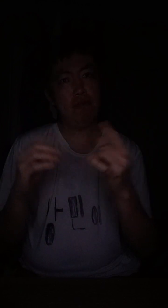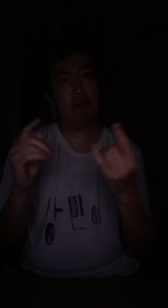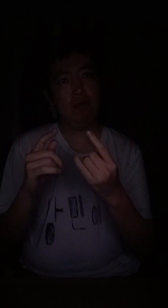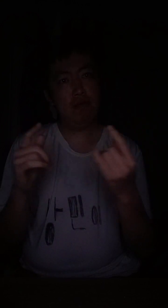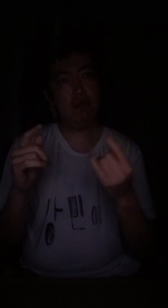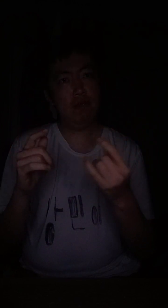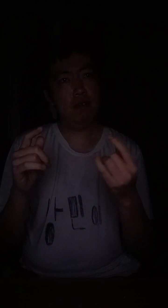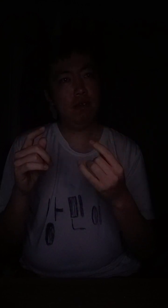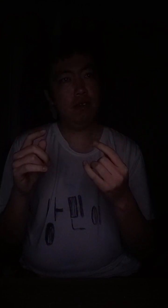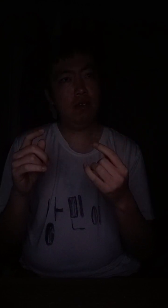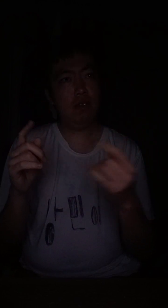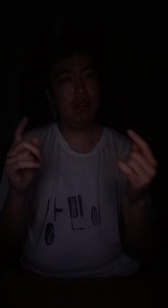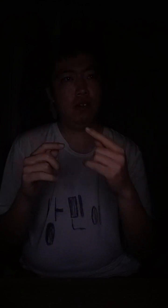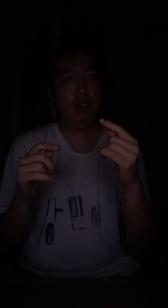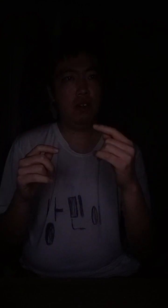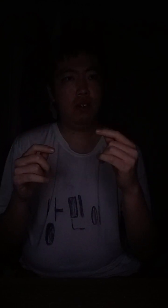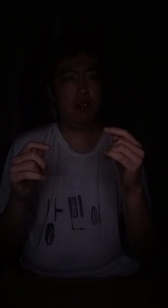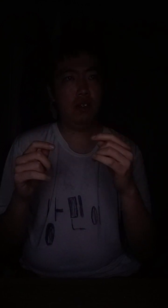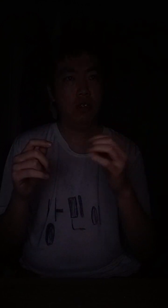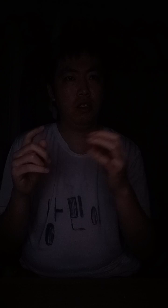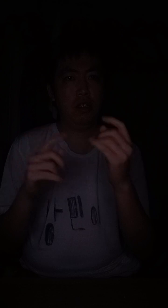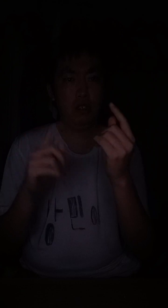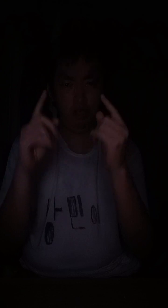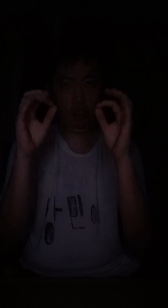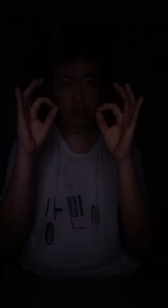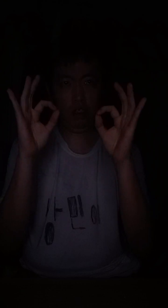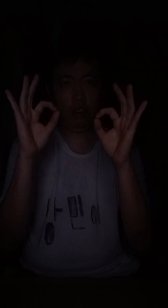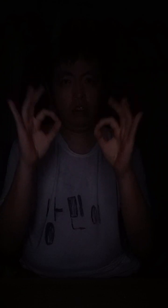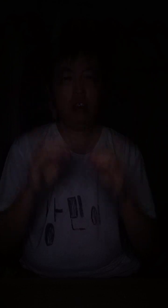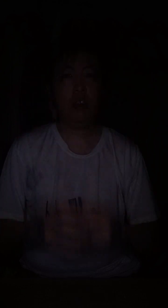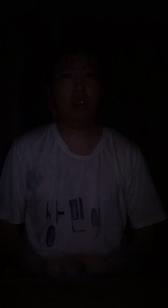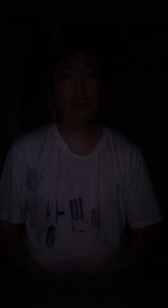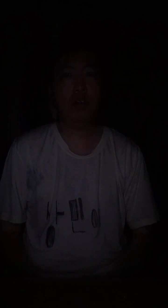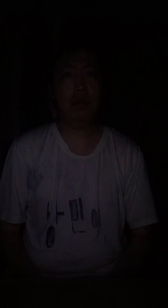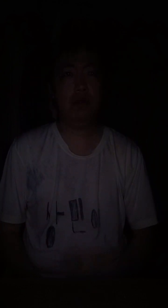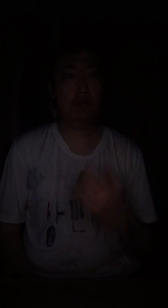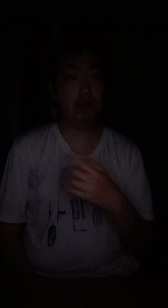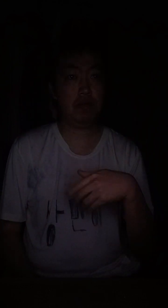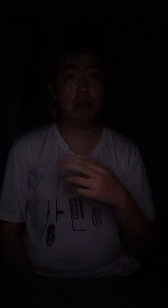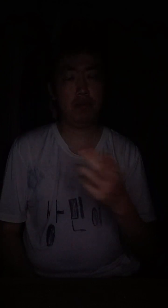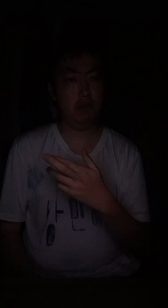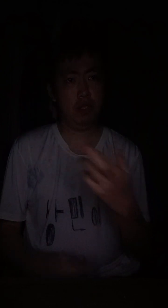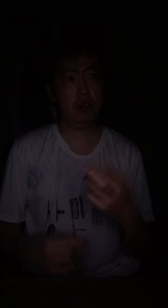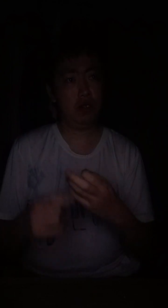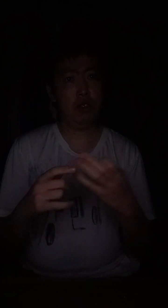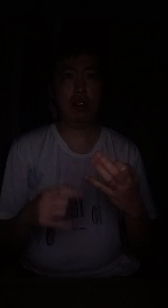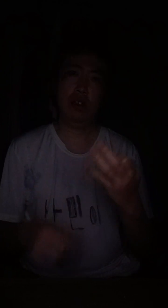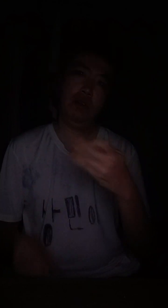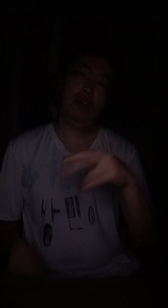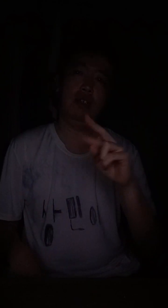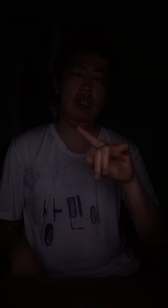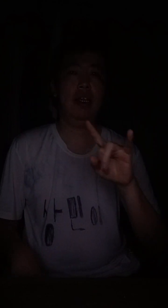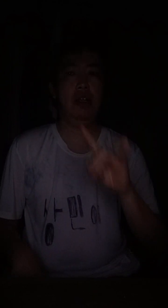있는 전원이 꺼진 카메라도 이처럼 식별이 가능합니다. 경찰청은 올해 처음으로 전파 탐지기